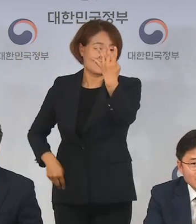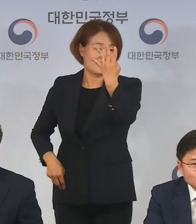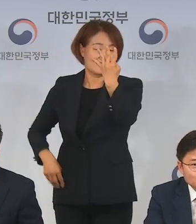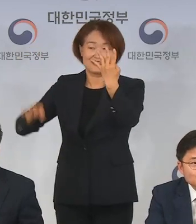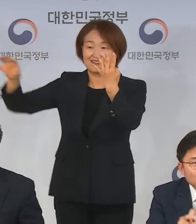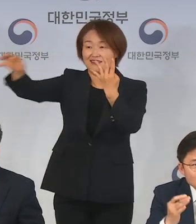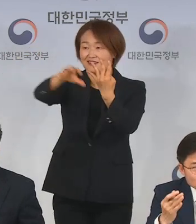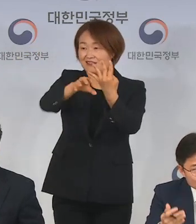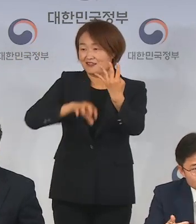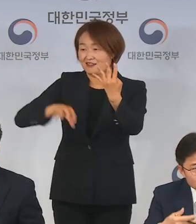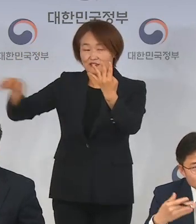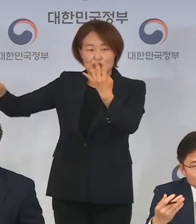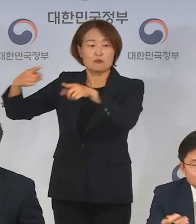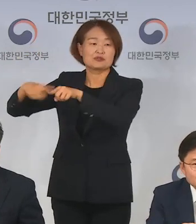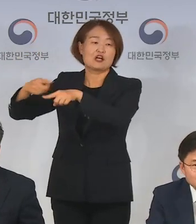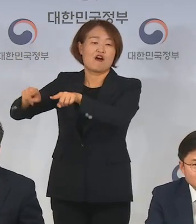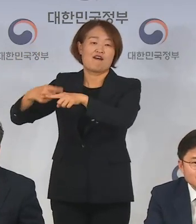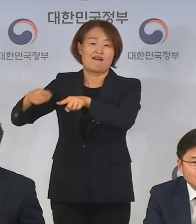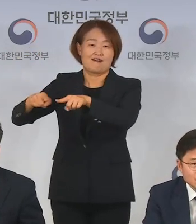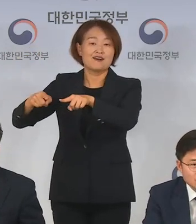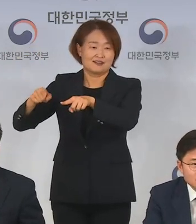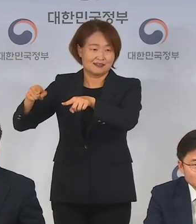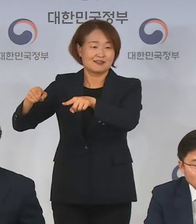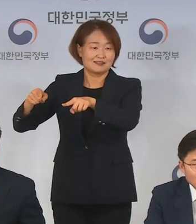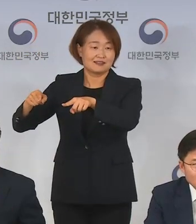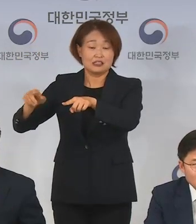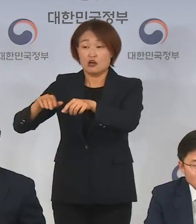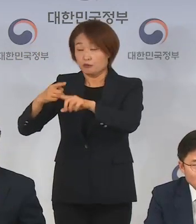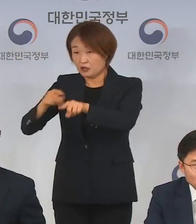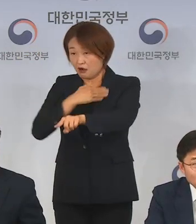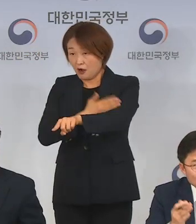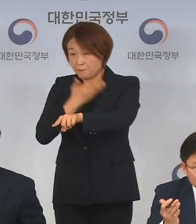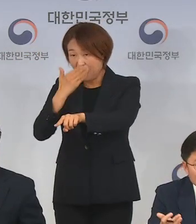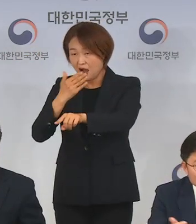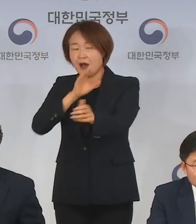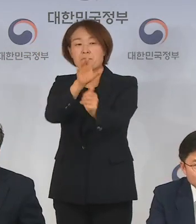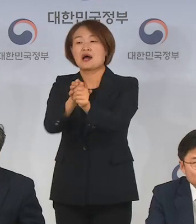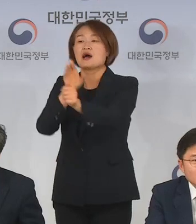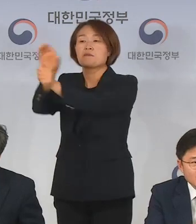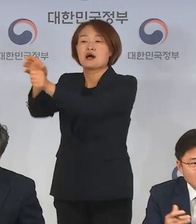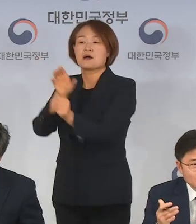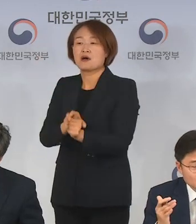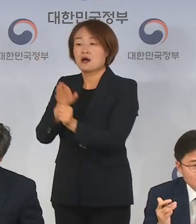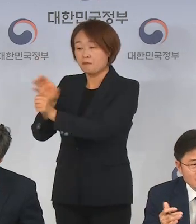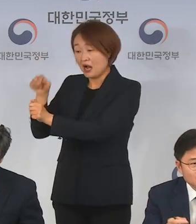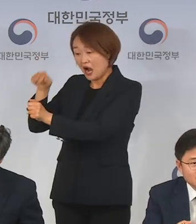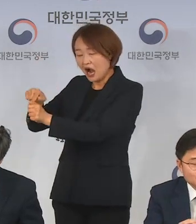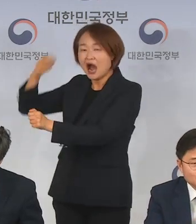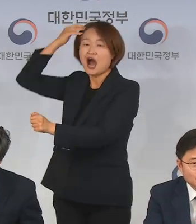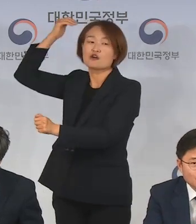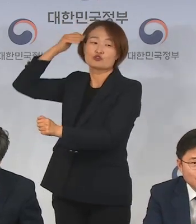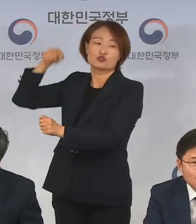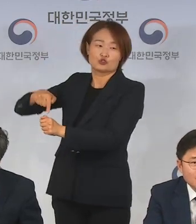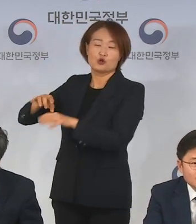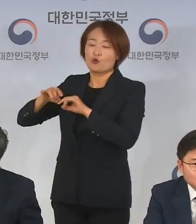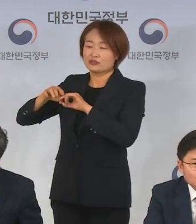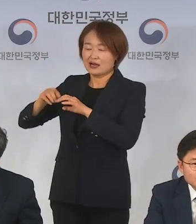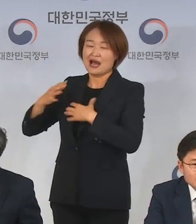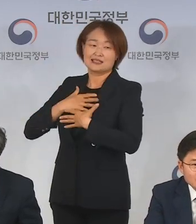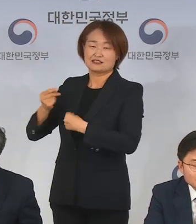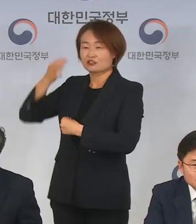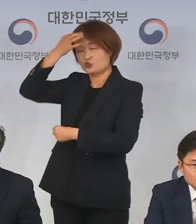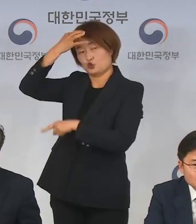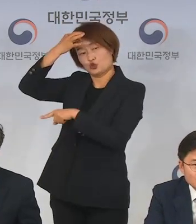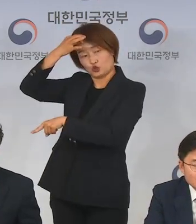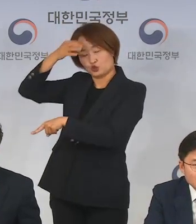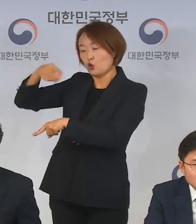4개국에 분석을 할 수 있는 분석 능력이 있는 기관에 맡겼던 거고요. 그 중에 하나가 저희 원자로 안전기술원이고 그래서 저희